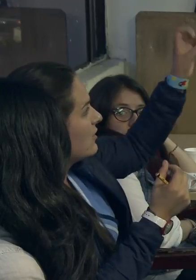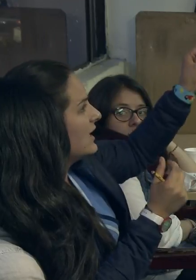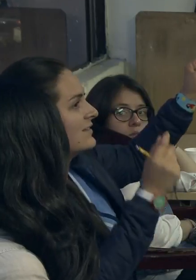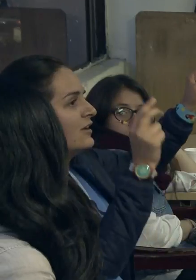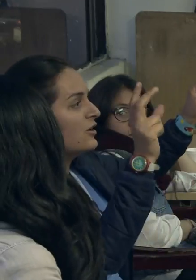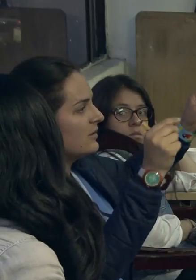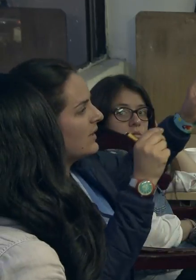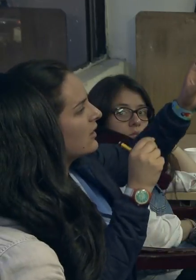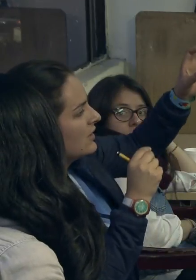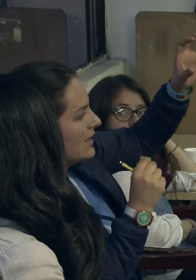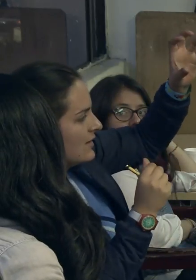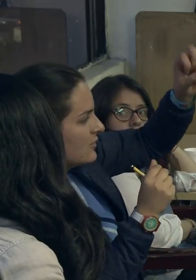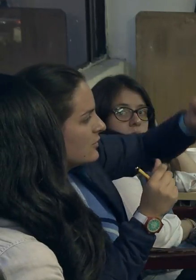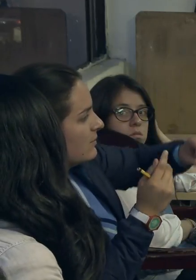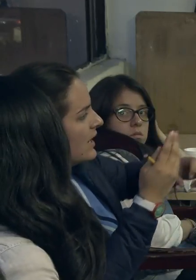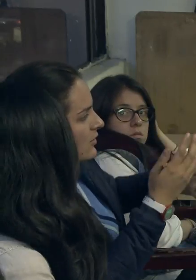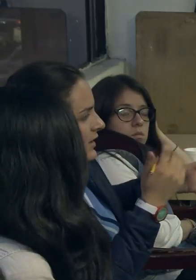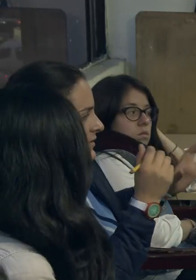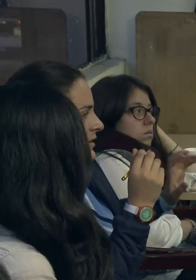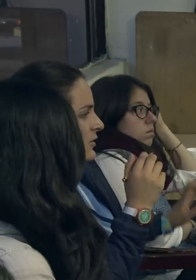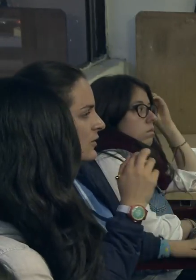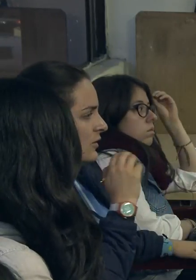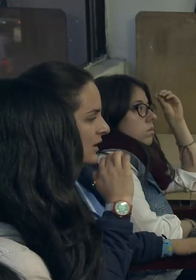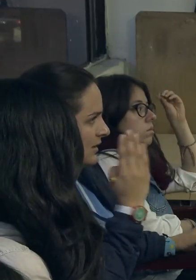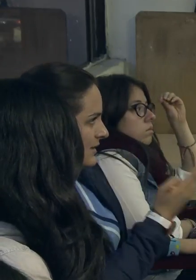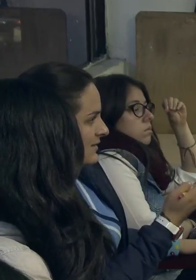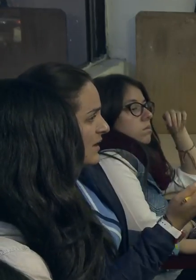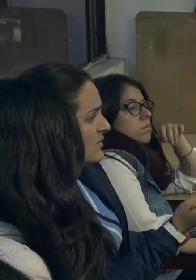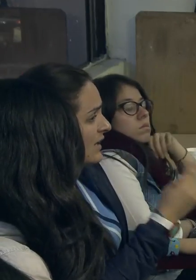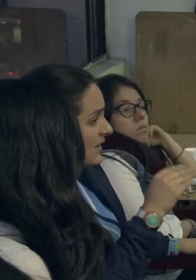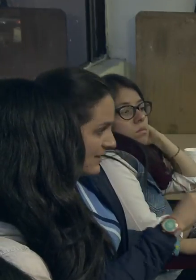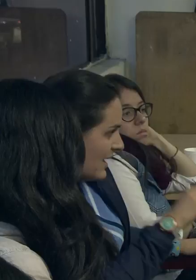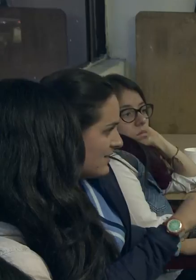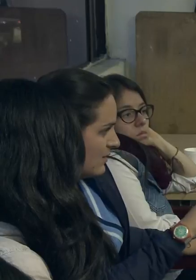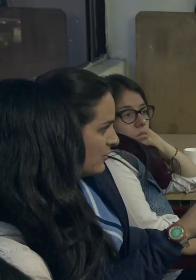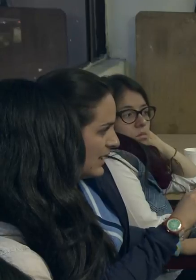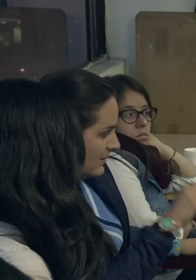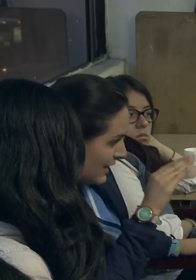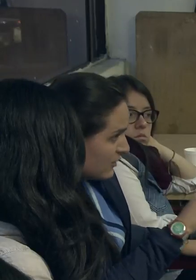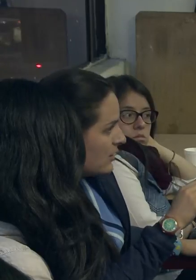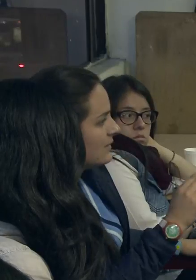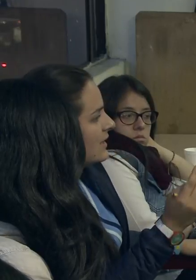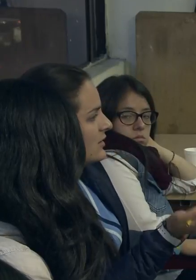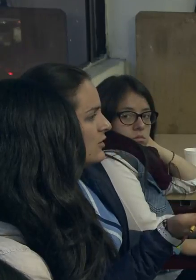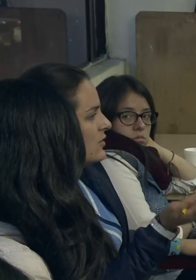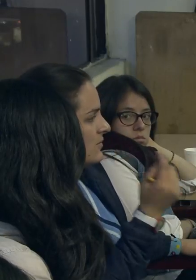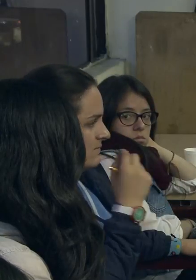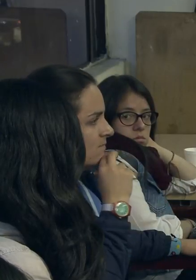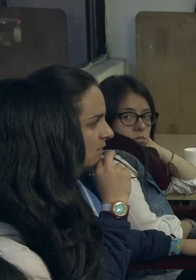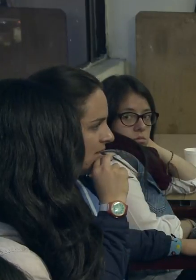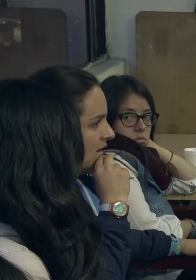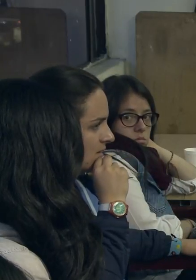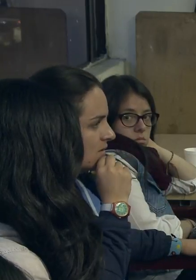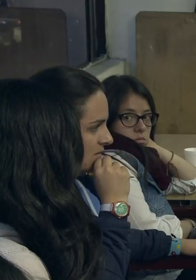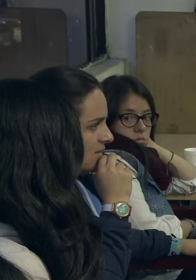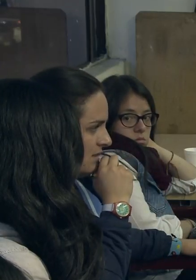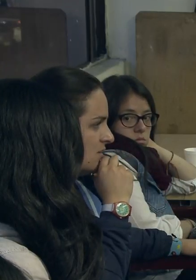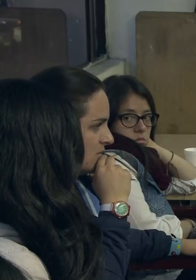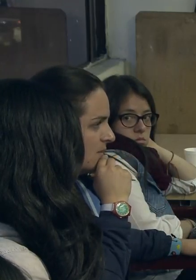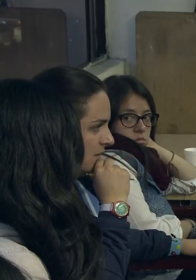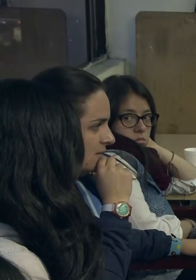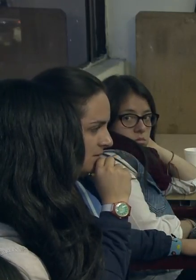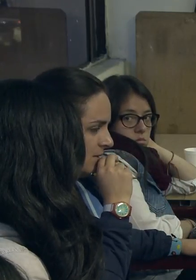históricos, pedagogías del norte, pedagogías del sur, pedagogías de todo lo que también que se hace fuera, dentro del territorio.